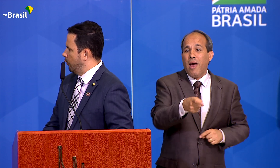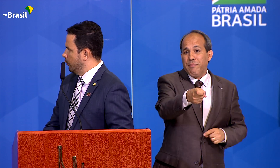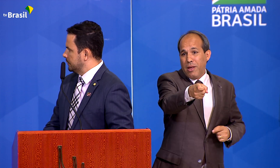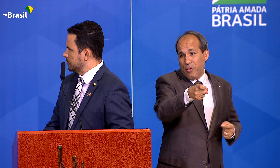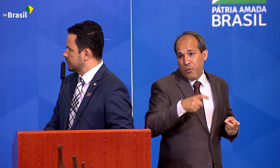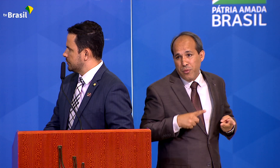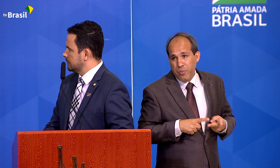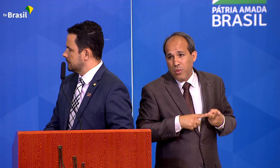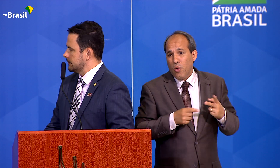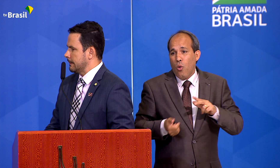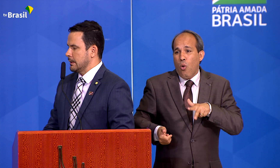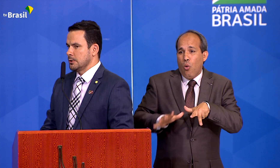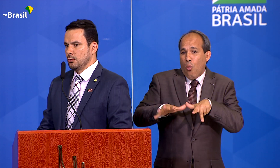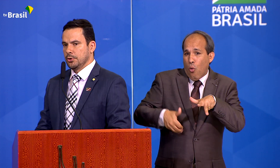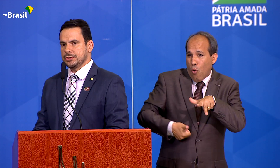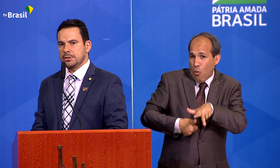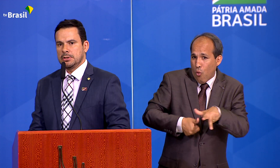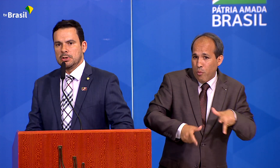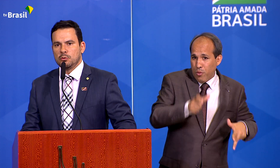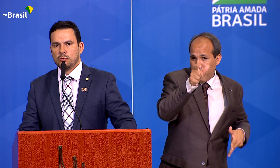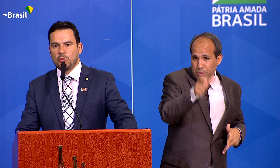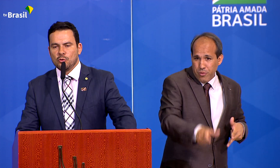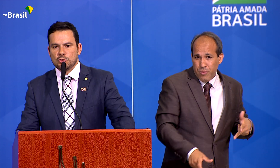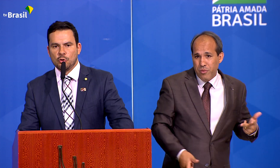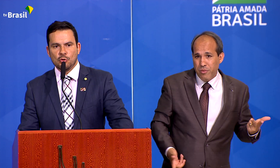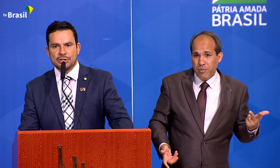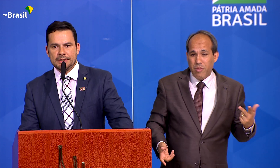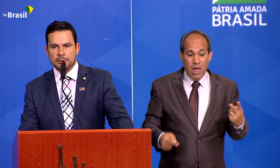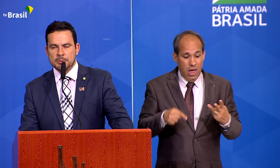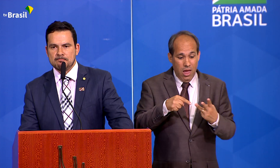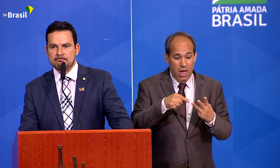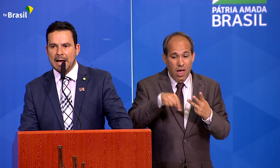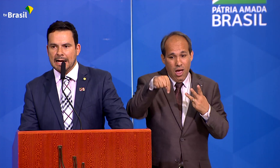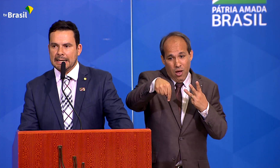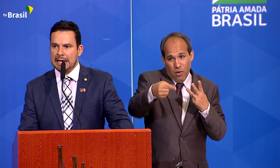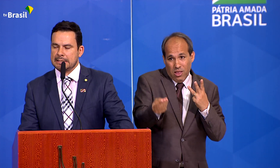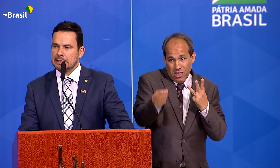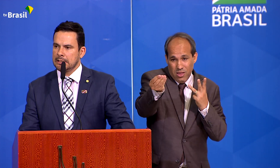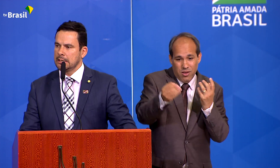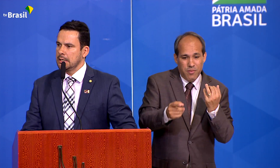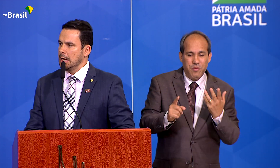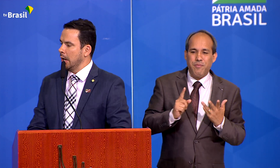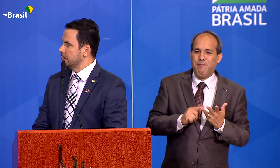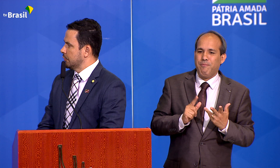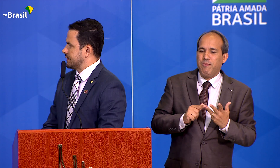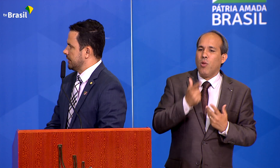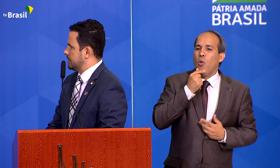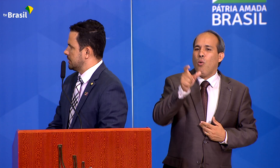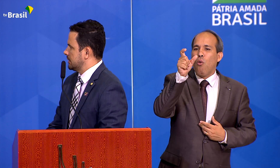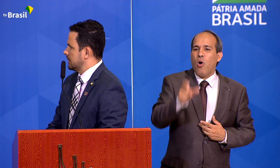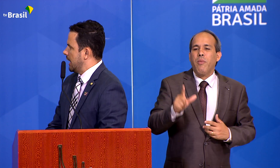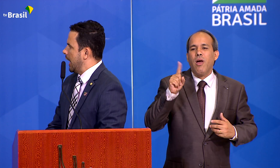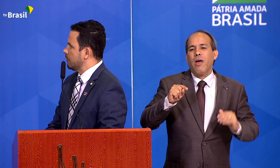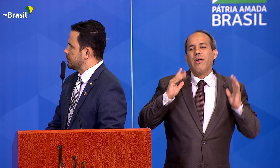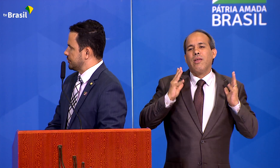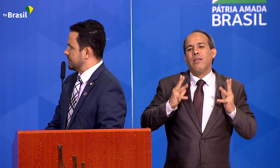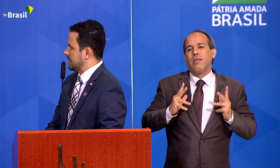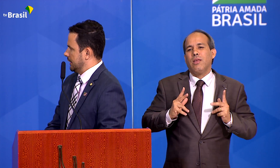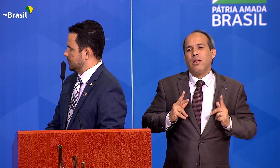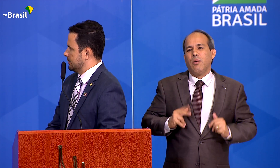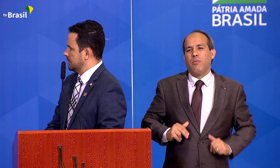para corruptos e hoje o senhor concedeu a graça é um Inocente